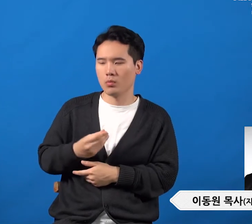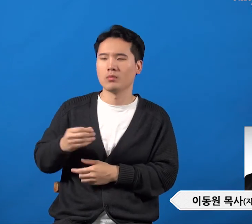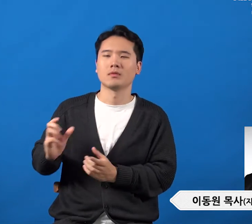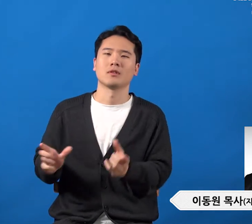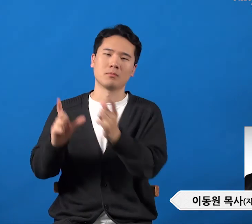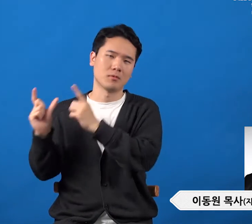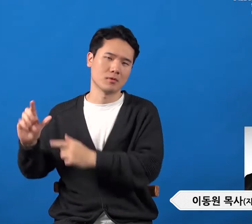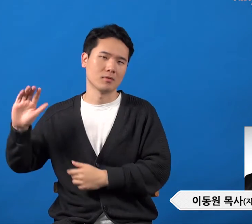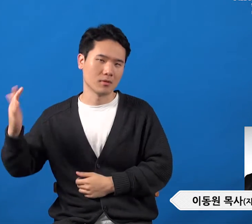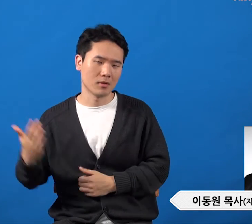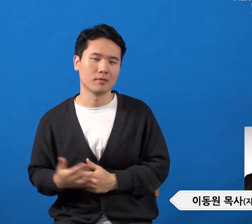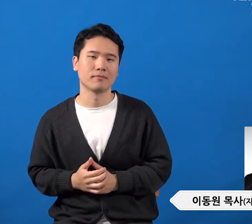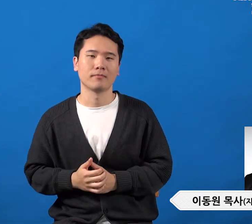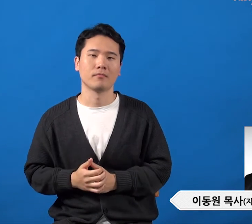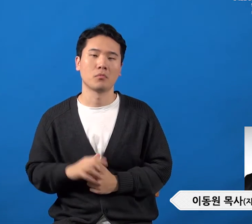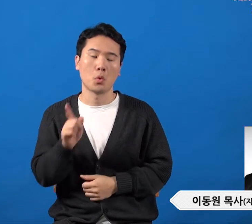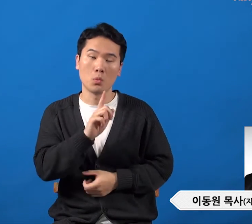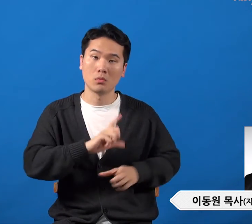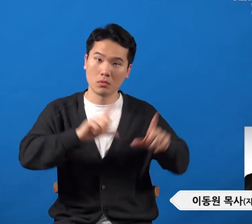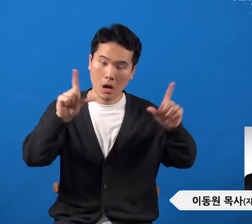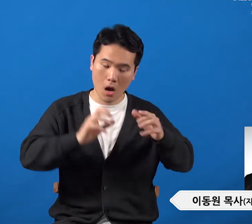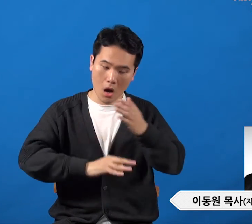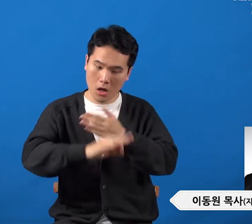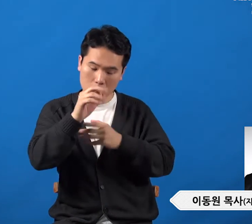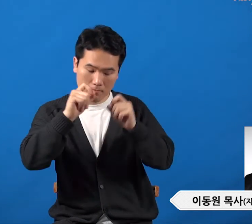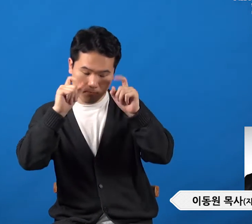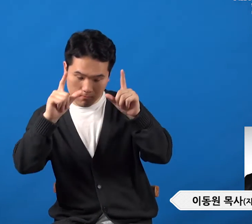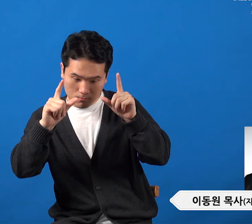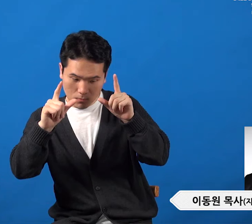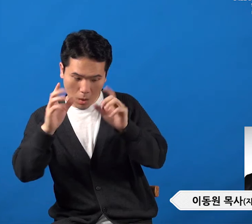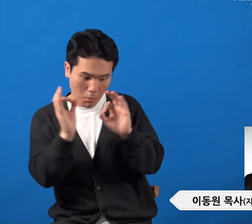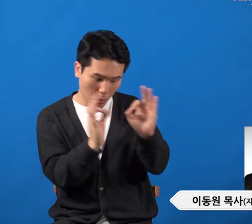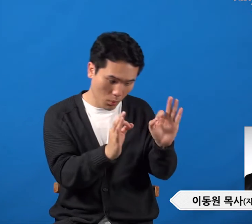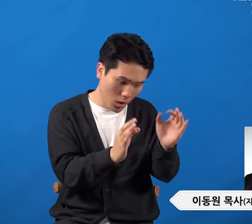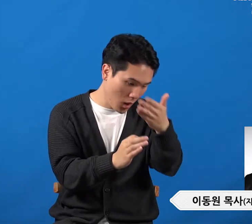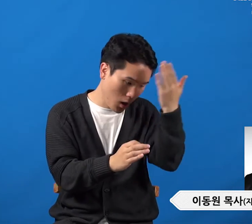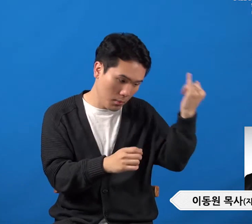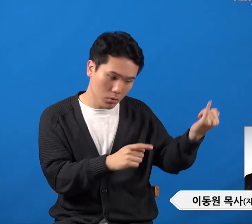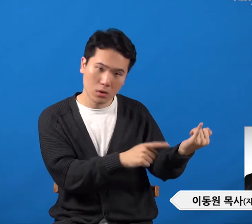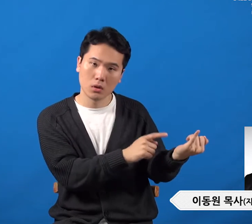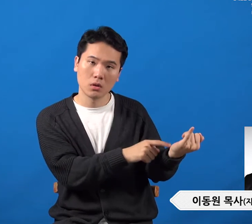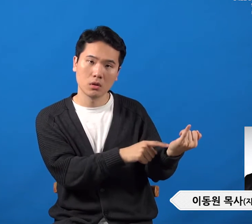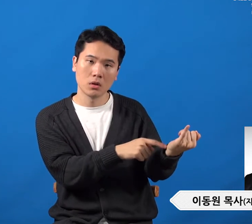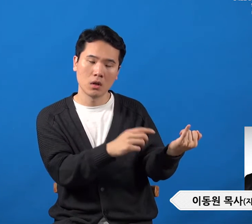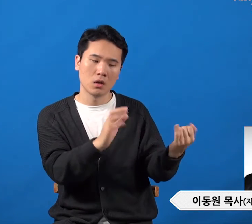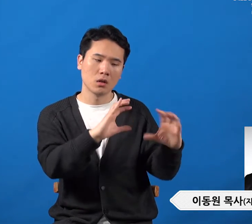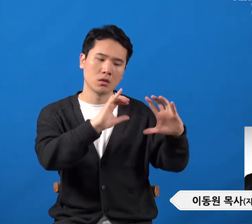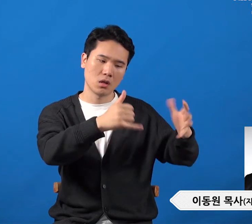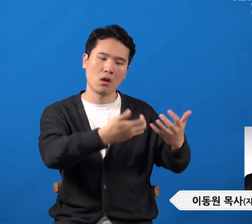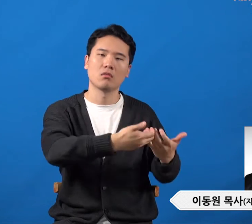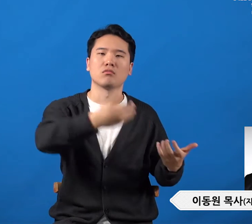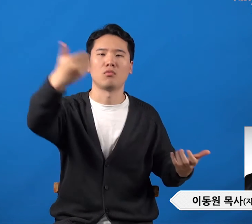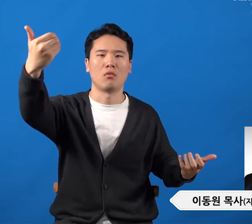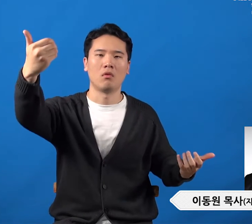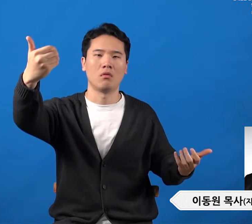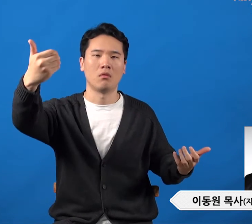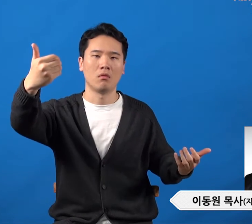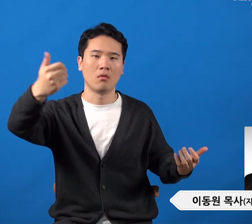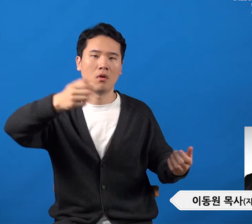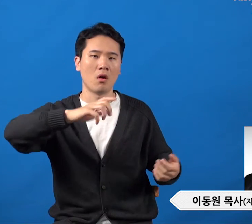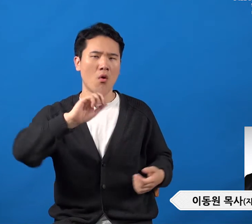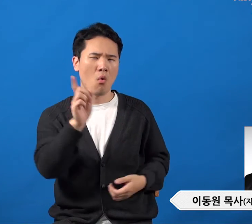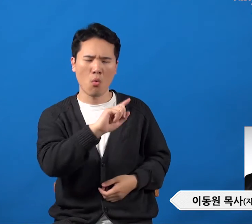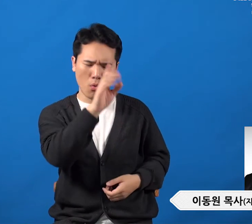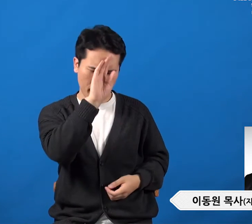날 아침에 일어나지 않아서 들어가 보니까 할머니는 잠자듯 세상을 떠나가셨어요. 그녀는 한